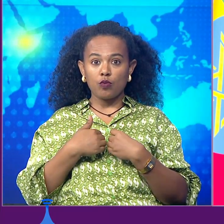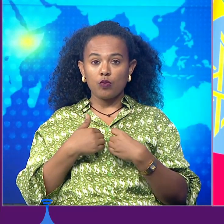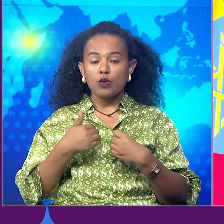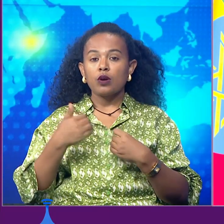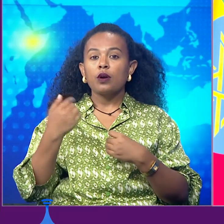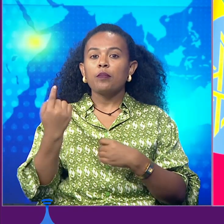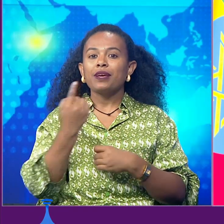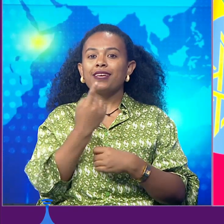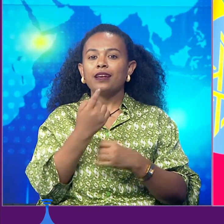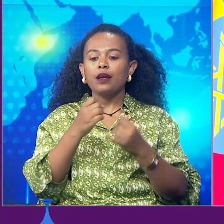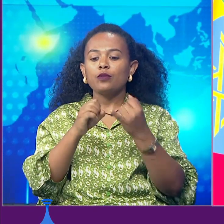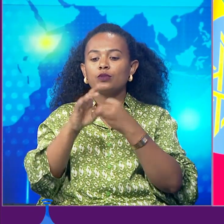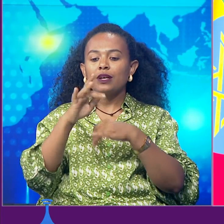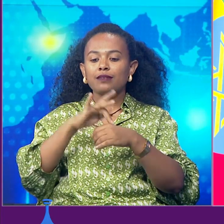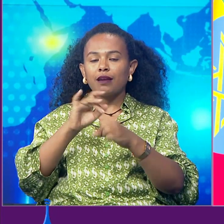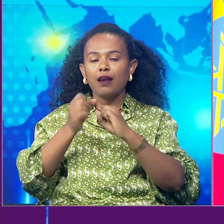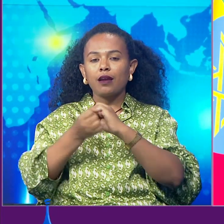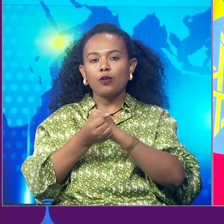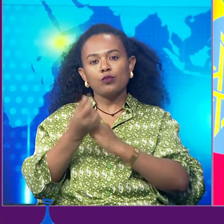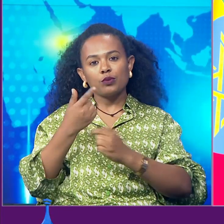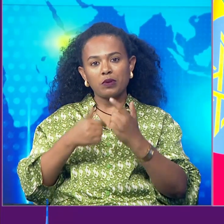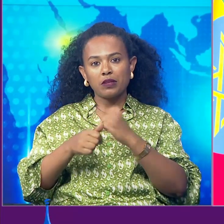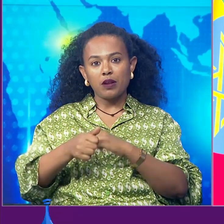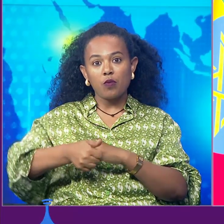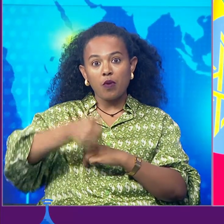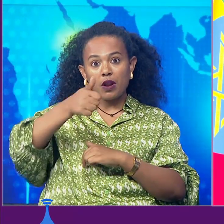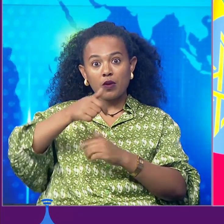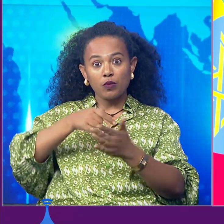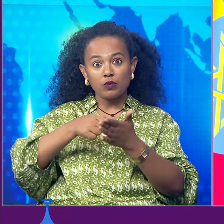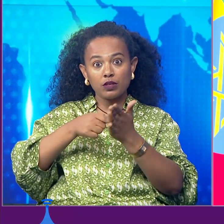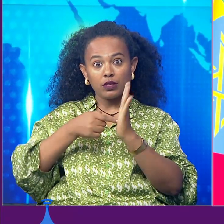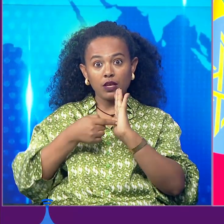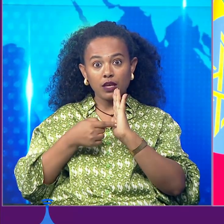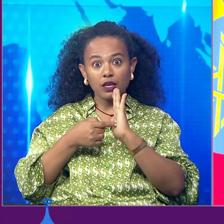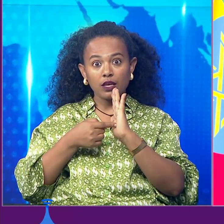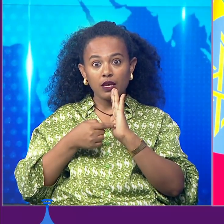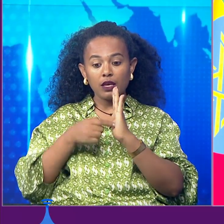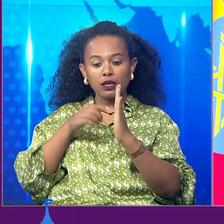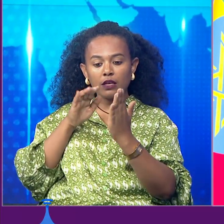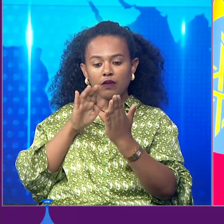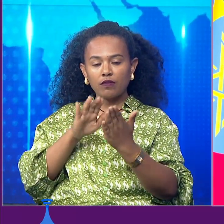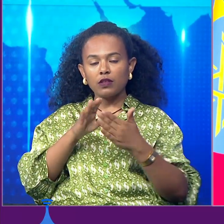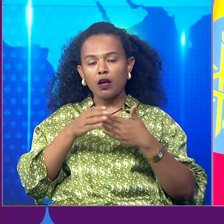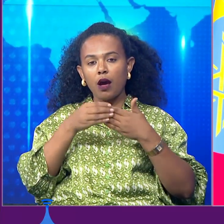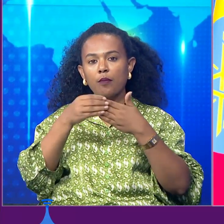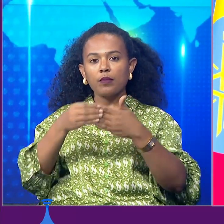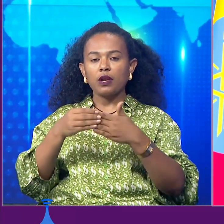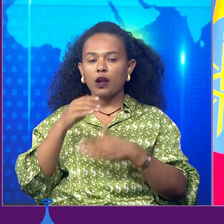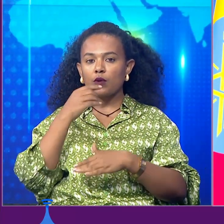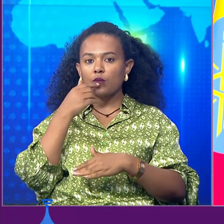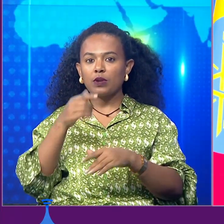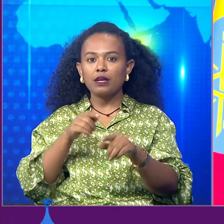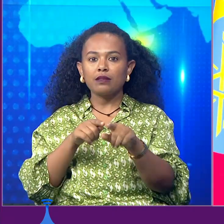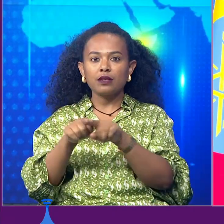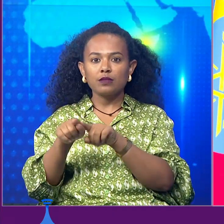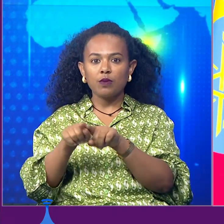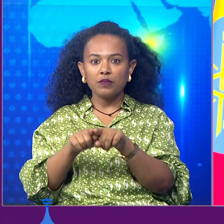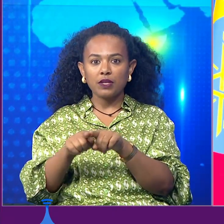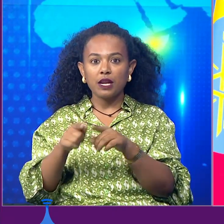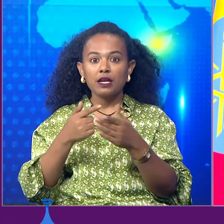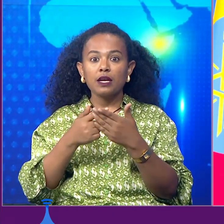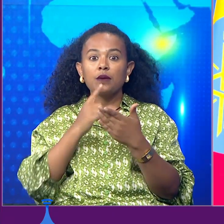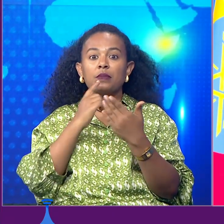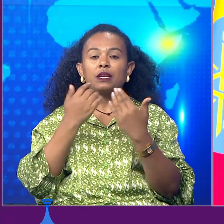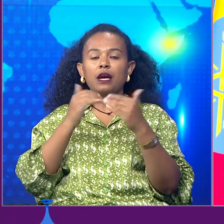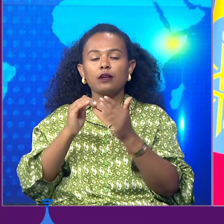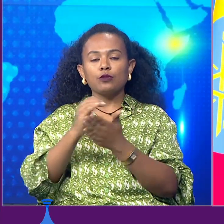በእያንዳንዱ ሴክተር ላይ ለውጥ ይመጣል። ዋናው ተጠያቂ የፊት አመራር ነው ብለን ተስማምተናልና ይሄ ምን ያህል ተወስዶ